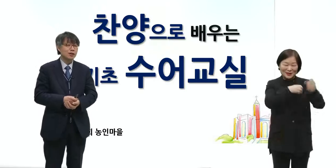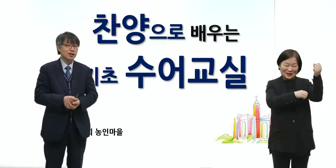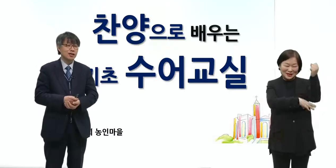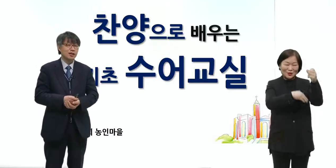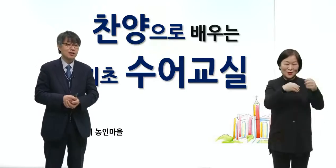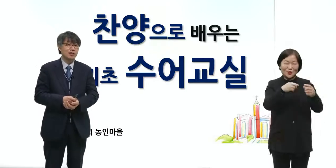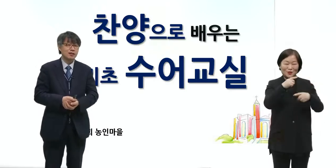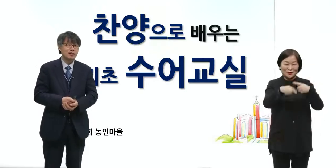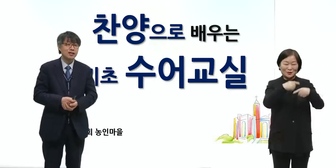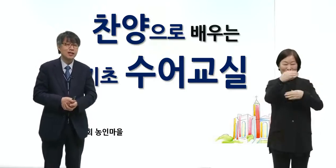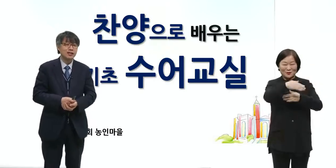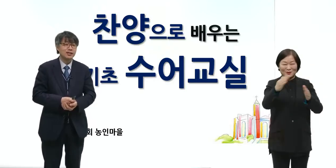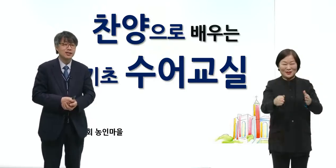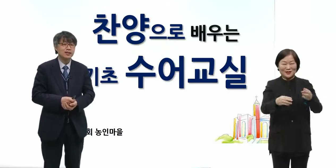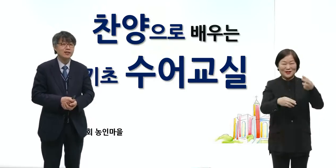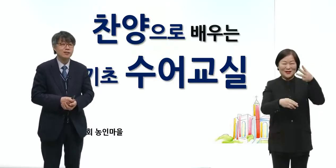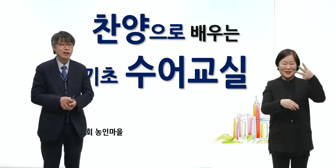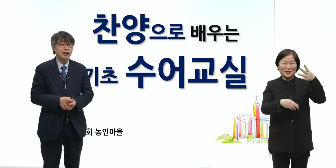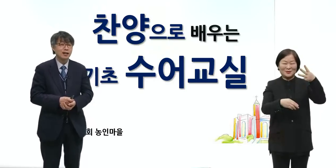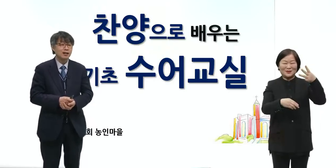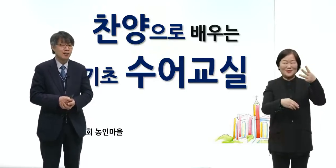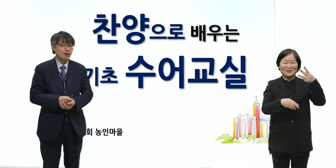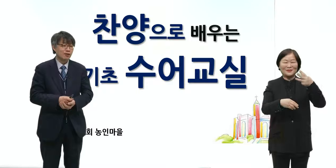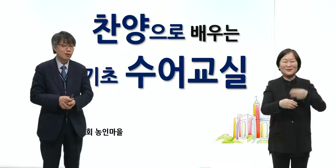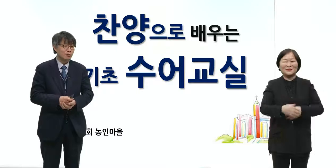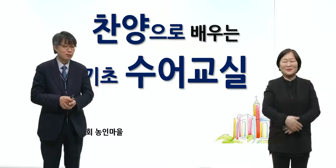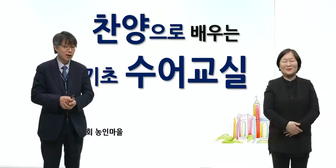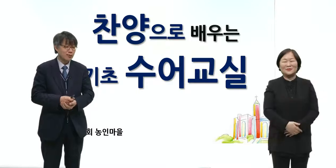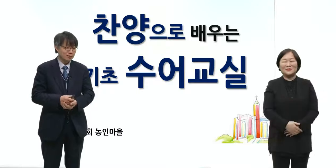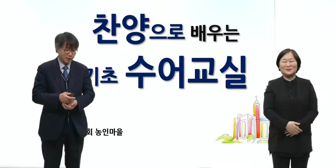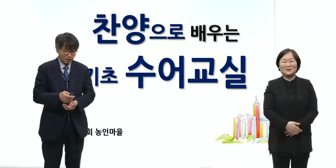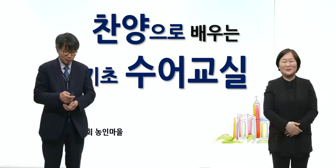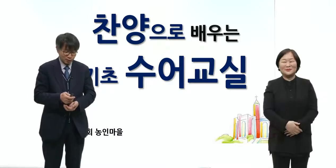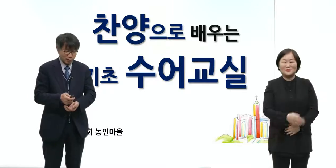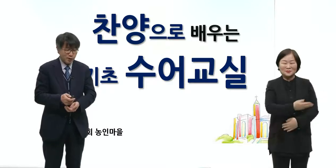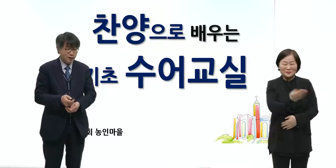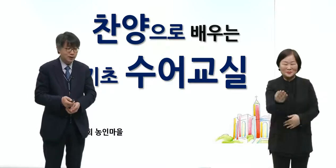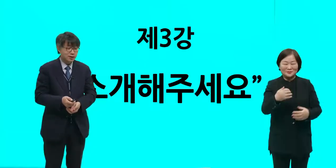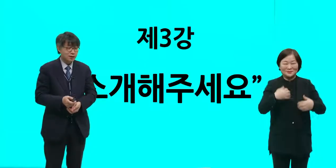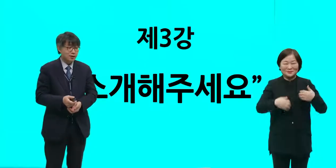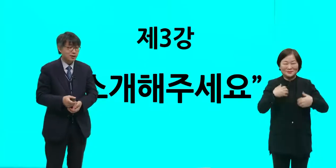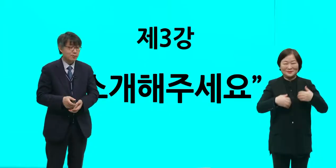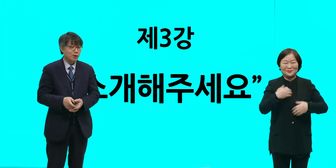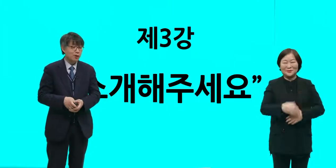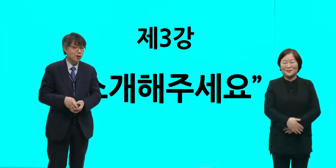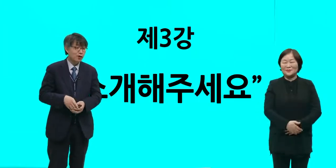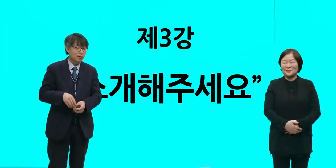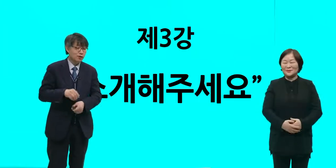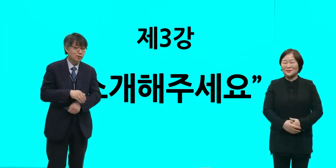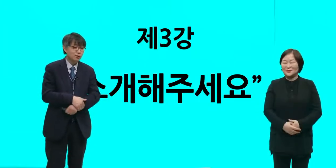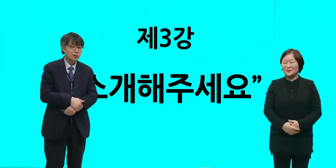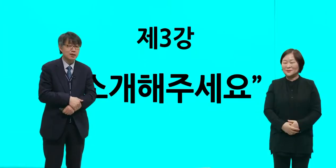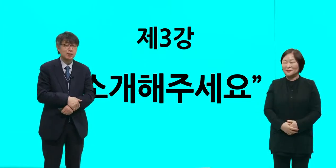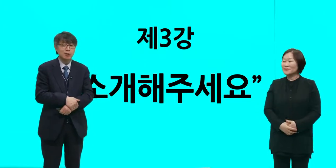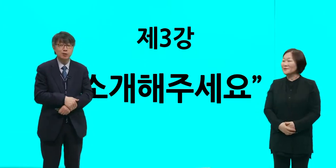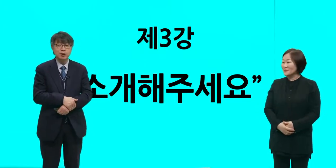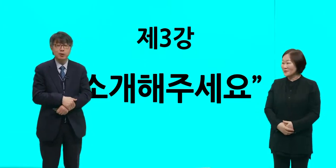번째 시간이 되었습니다. 여러분 반갑습니다. 우리 오늘 제 배울 거 한번 좀 같이 한번 해볼 텐데